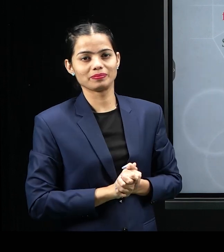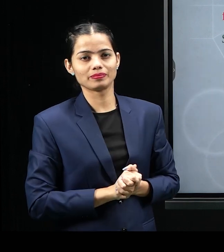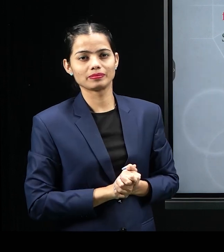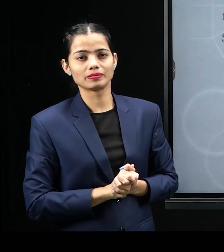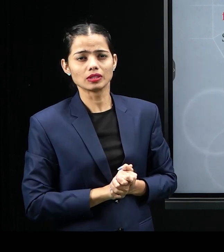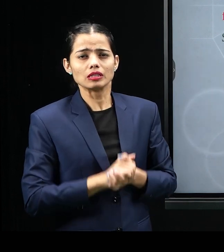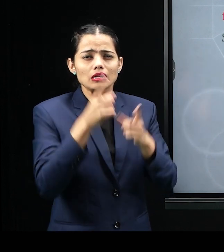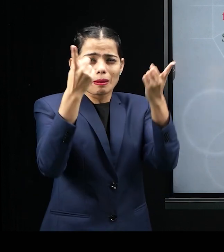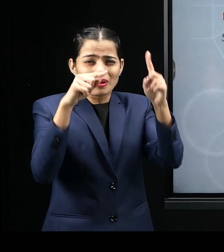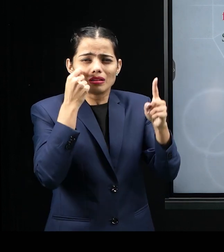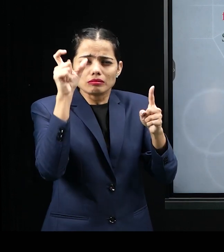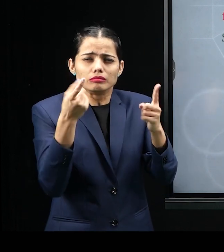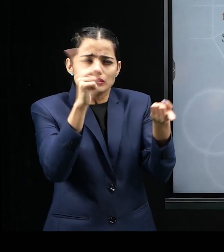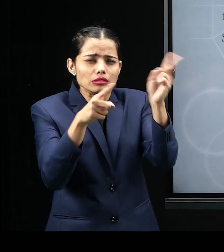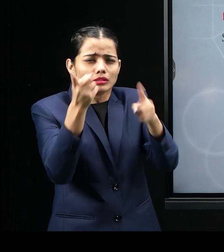ಯೂಕ್ಲಿಡ್ನ ವಿಭಾಗ ಲೆಮಾದಿಂದ